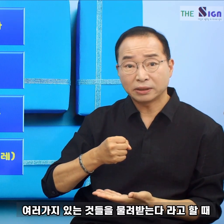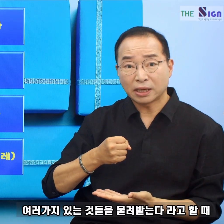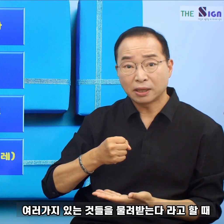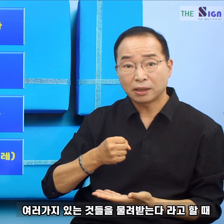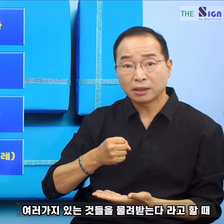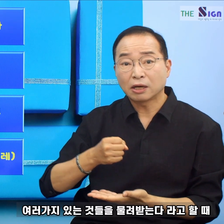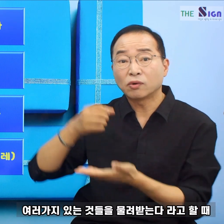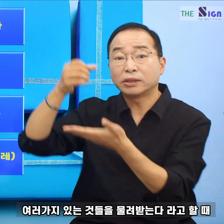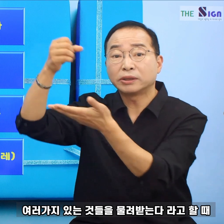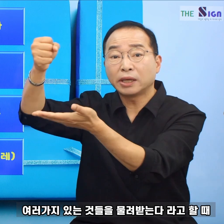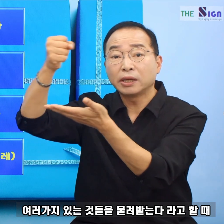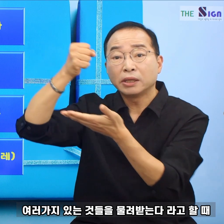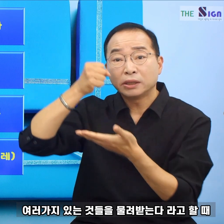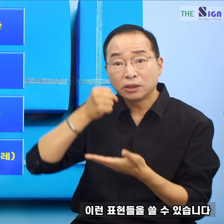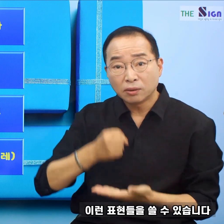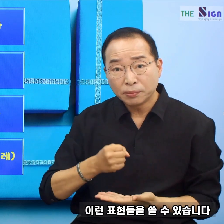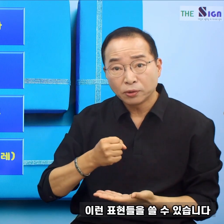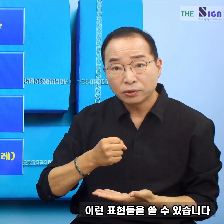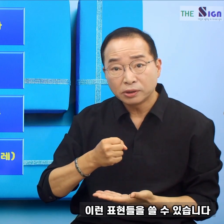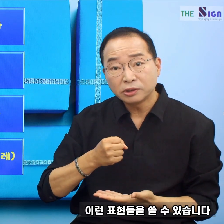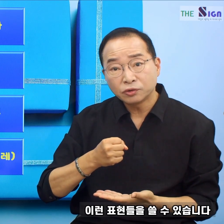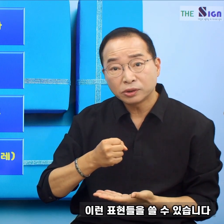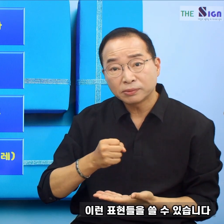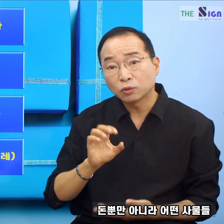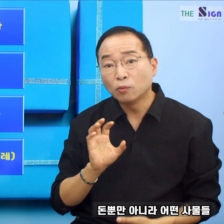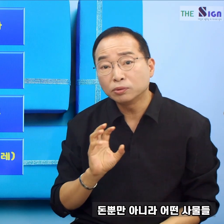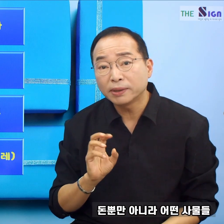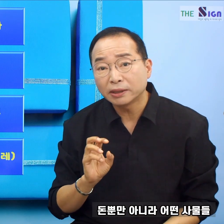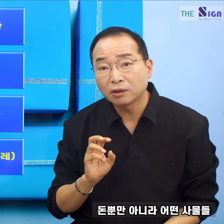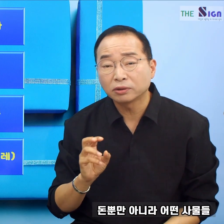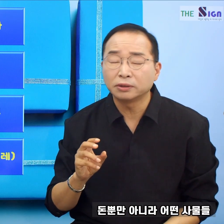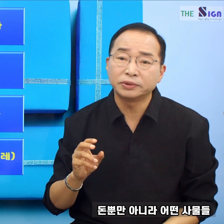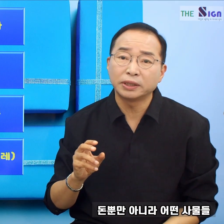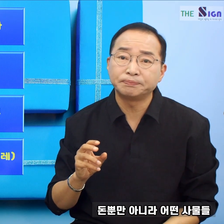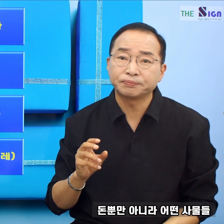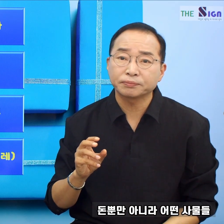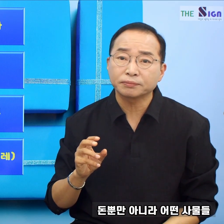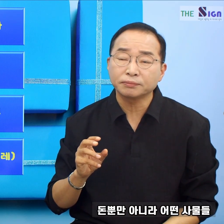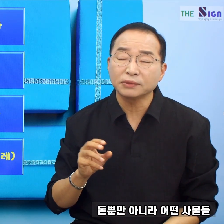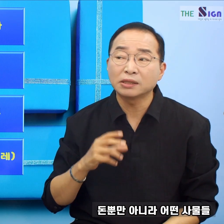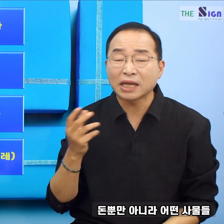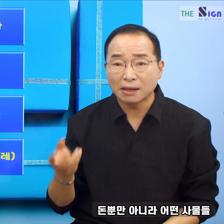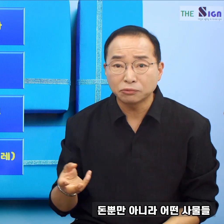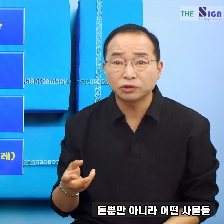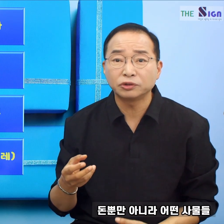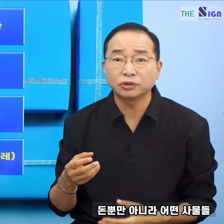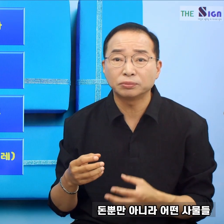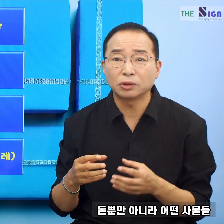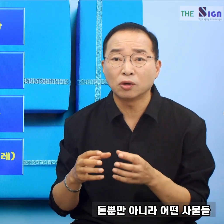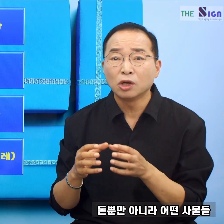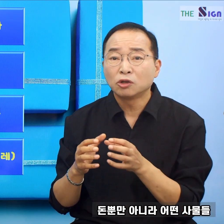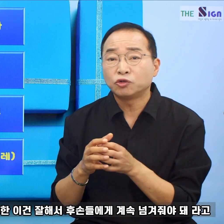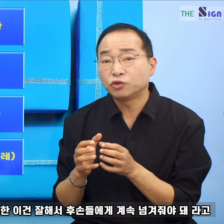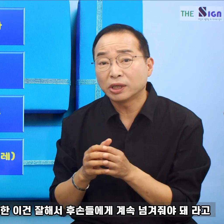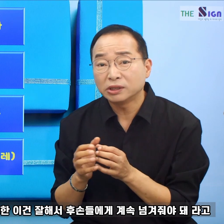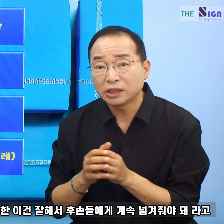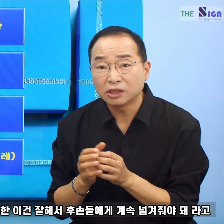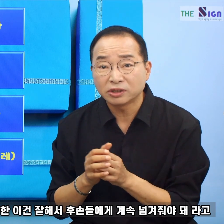물려받는다 라고 할 때 이런 표현들을 쓸 수 있습니다. 돈뿐만 아니라 어떤 이제 사물들 뭐 귀중한 이제 이건